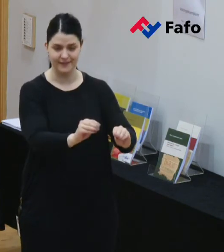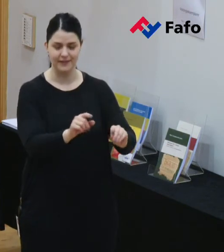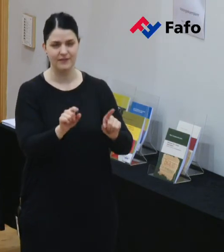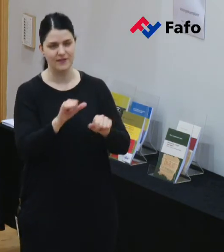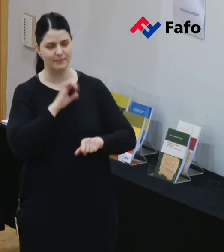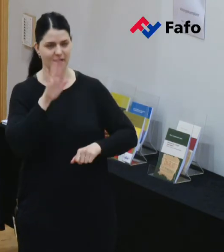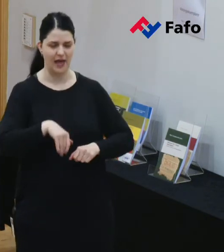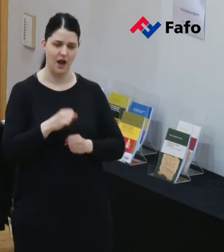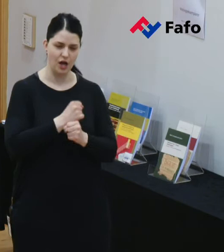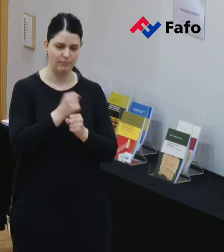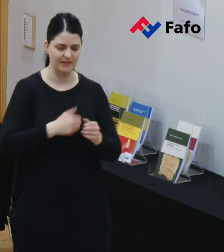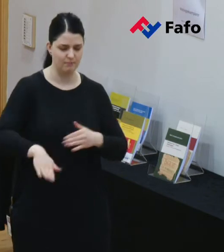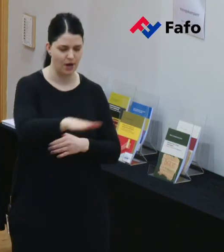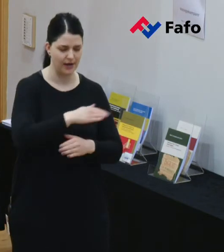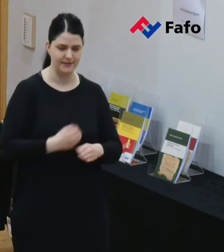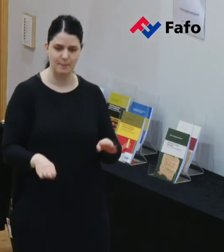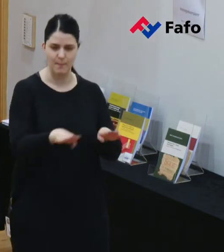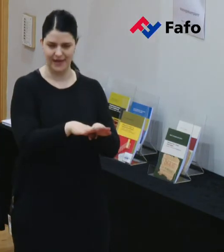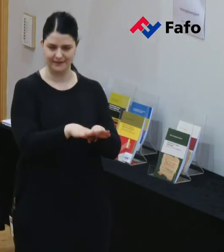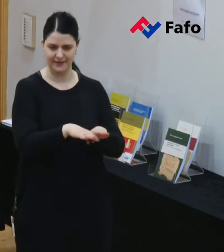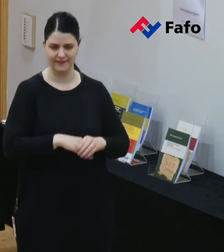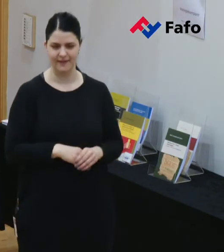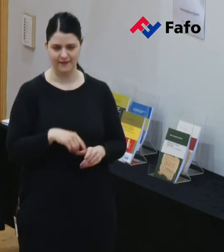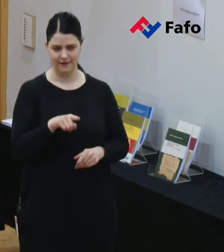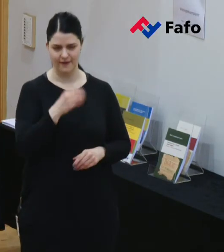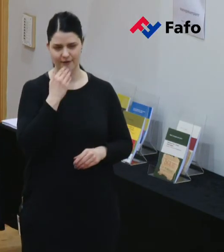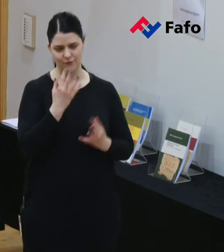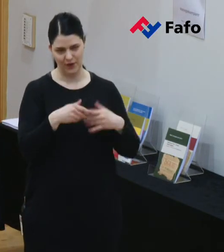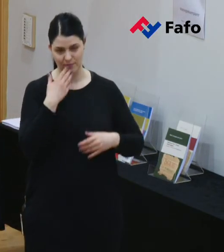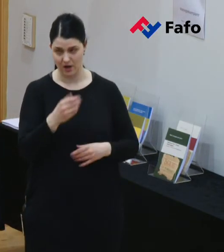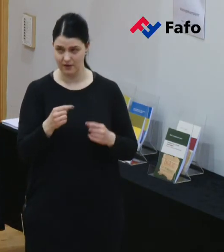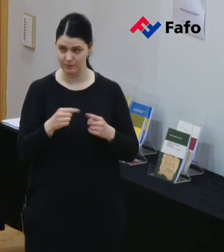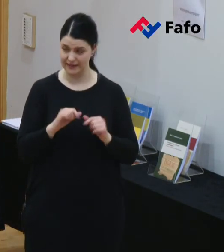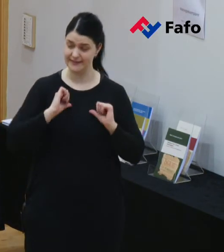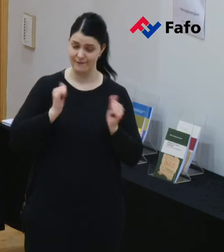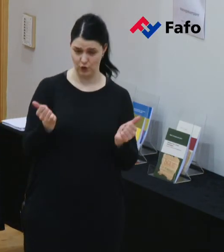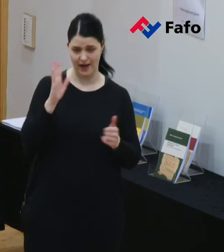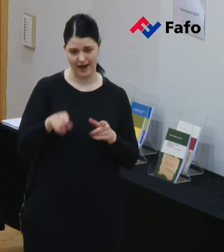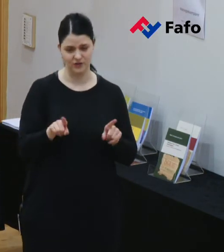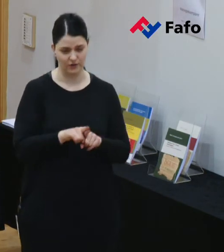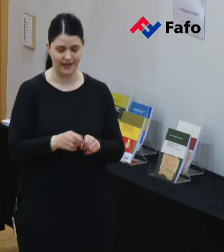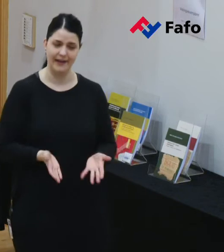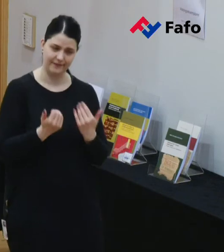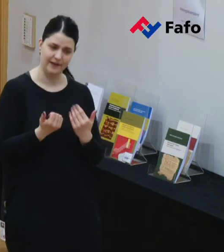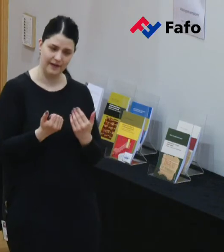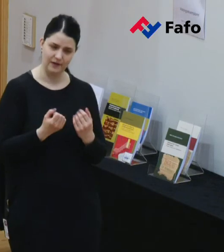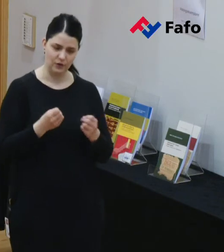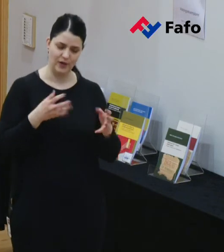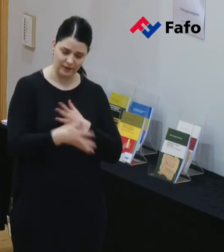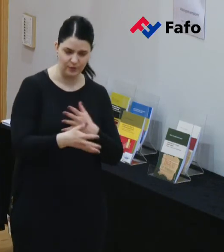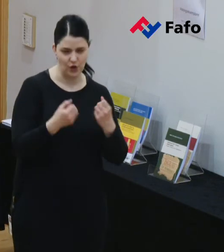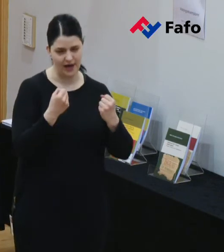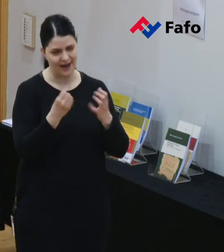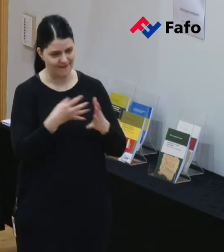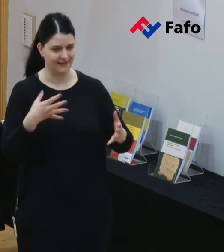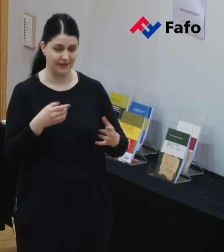arbeidsmarkedsbrettet. Da fungerer det fint. Det sånn klassisk, selvfølgelig det sånn på en måte, fordi det lettere å få til effekter. Og dette